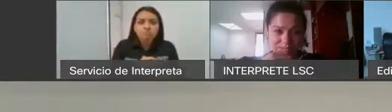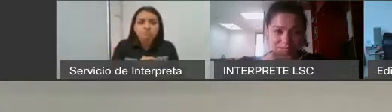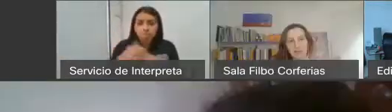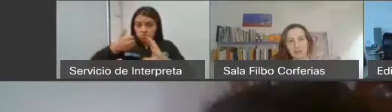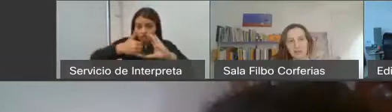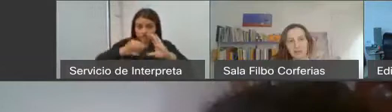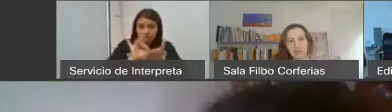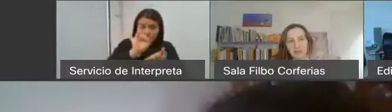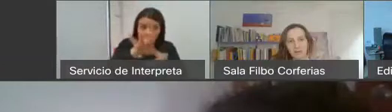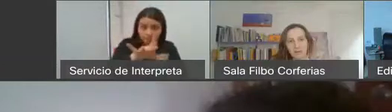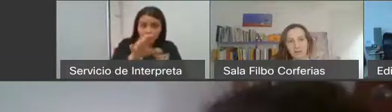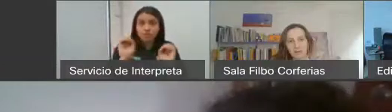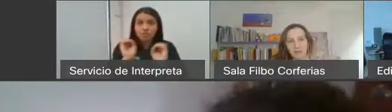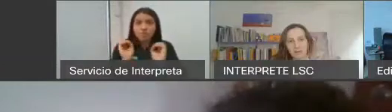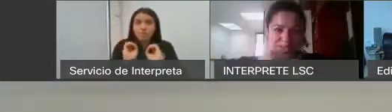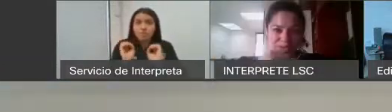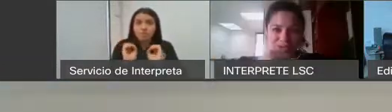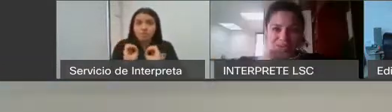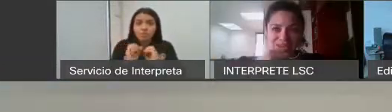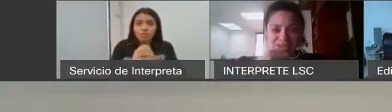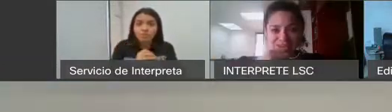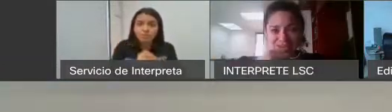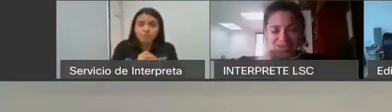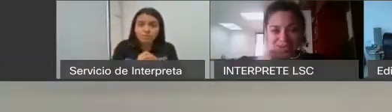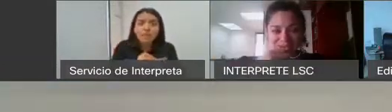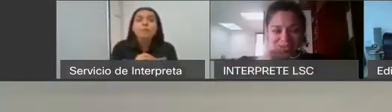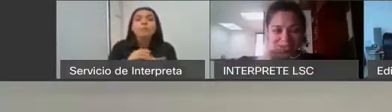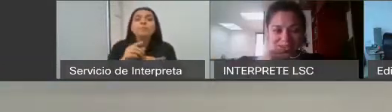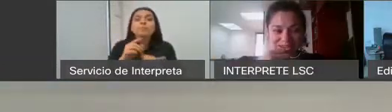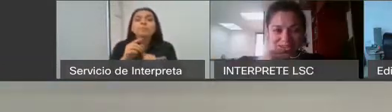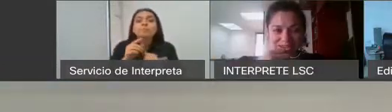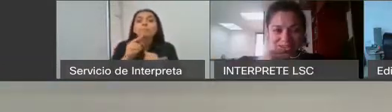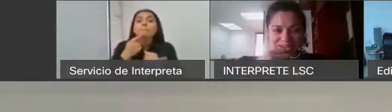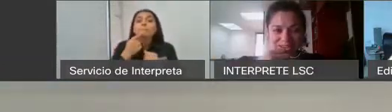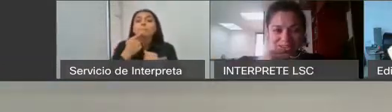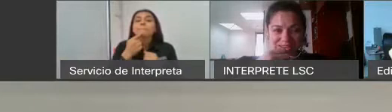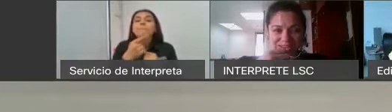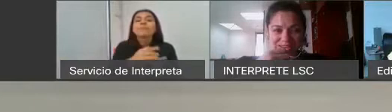¿Para ti, Andrea? Edith, porque ella es la que va a responder.